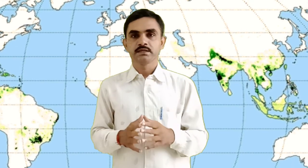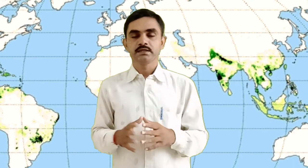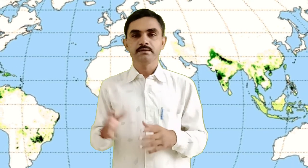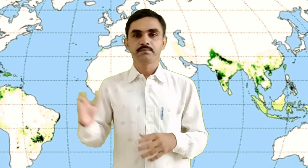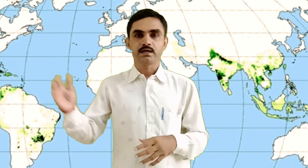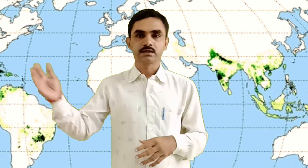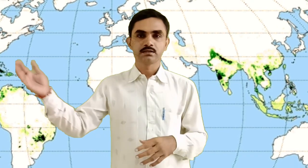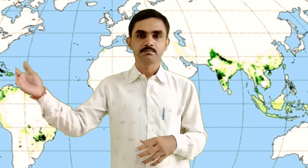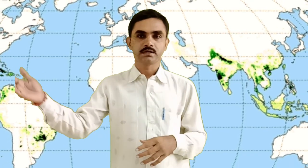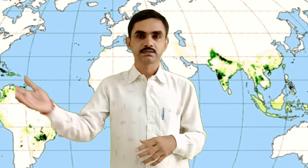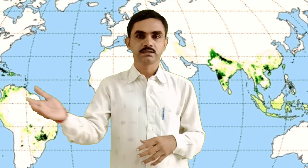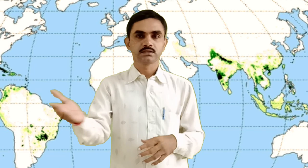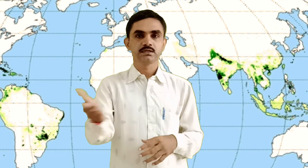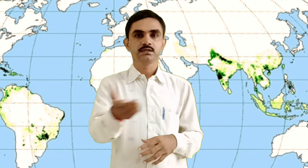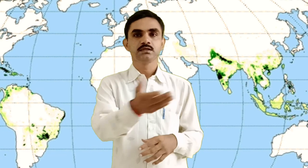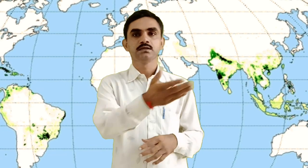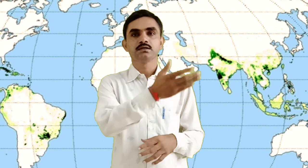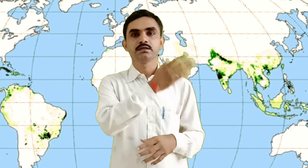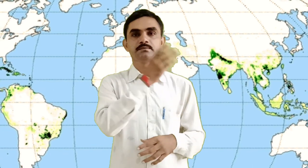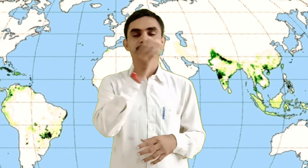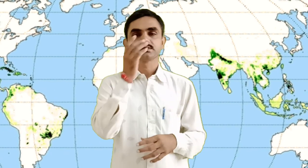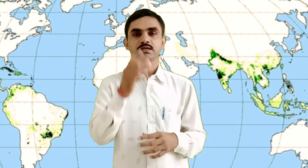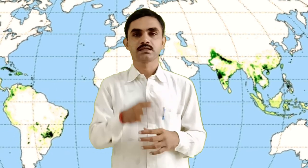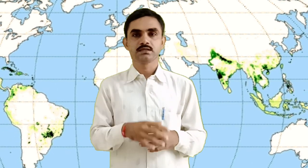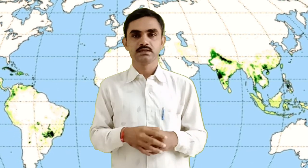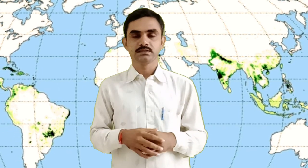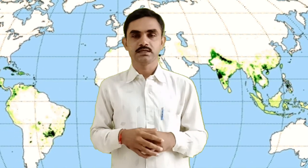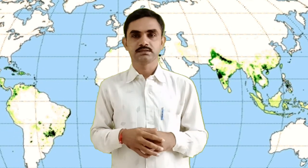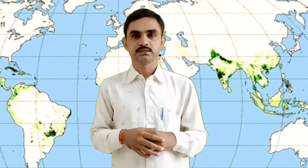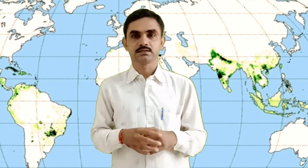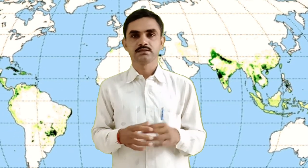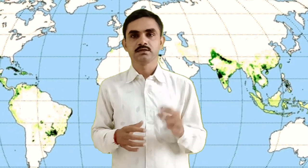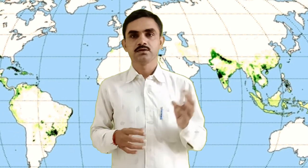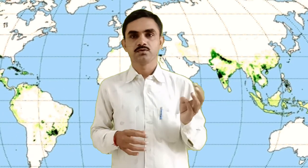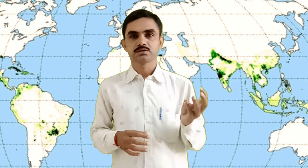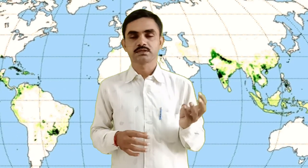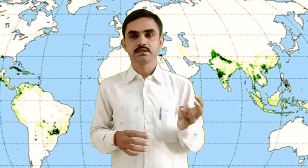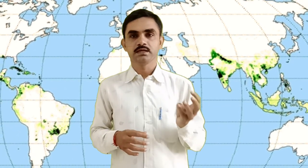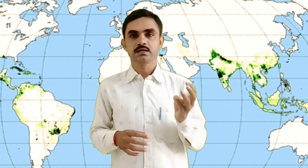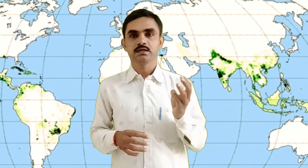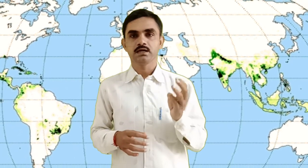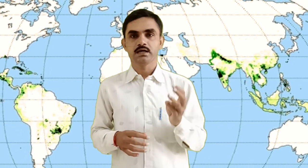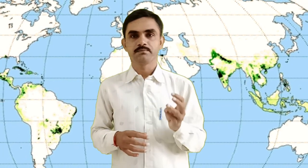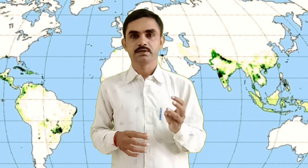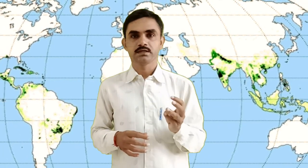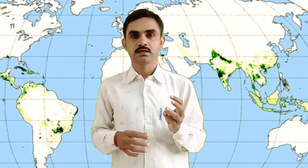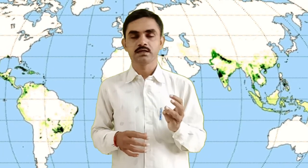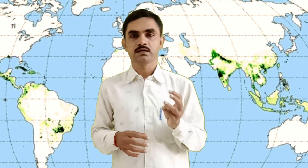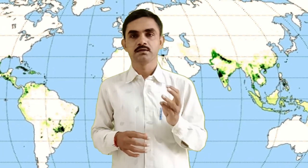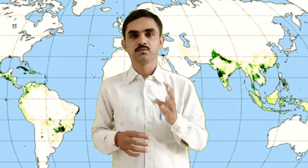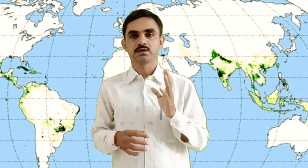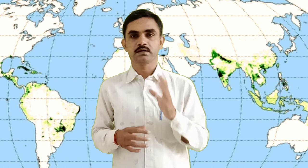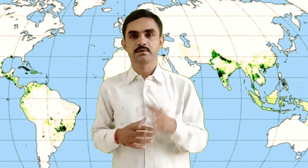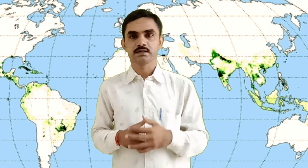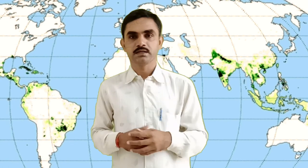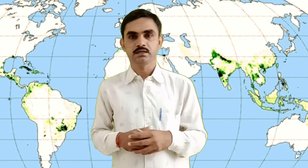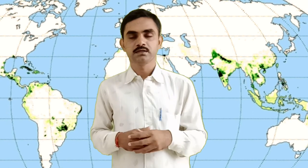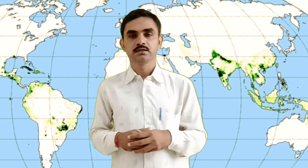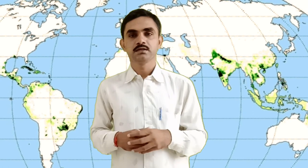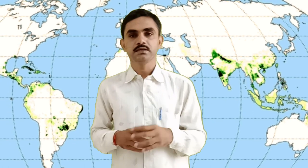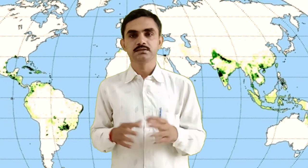માર્ગો છે એ ભારત પાસે થઈ અને પસાર થઈને જાય છે। ઓસ્ટ્રેલિયા, આફ્રિકાના